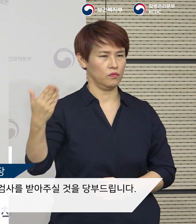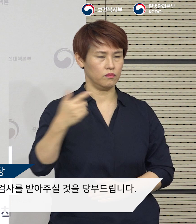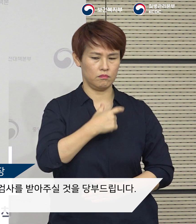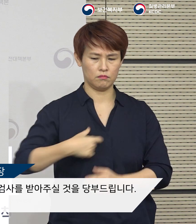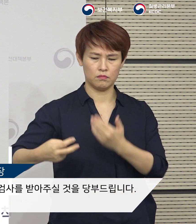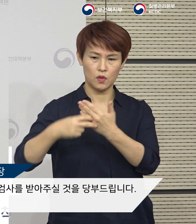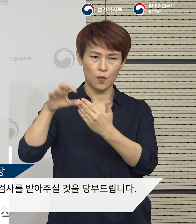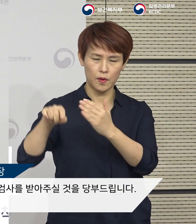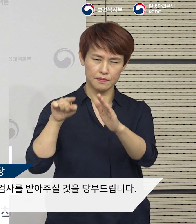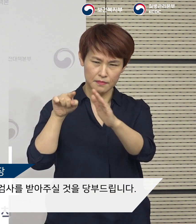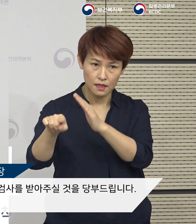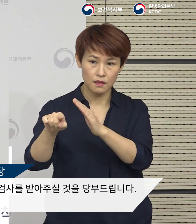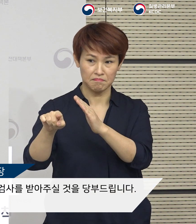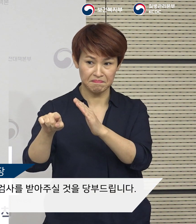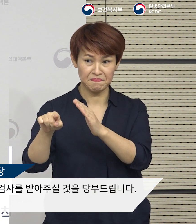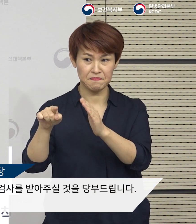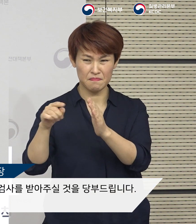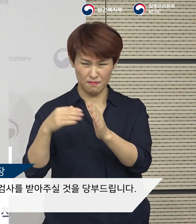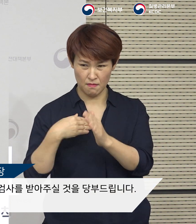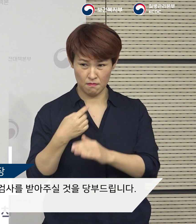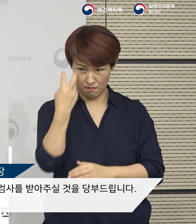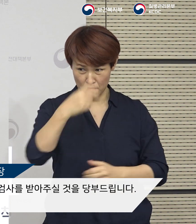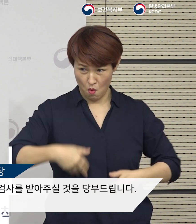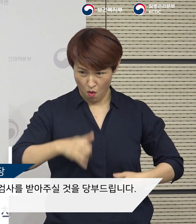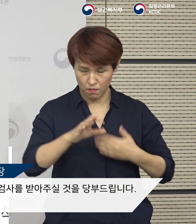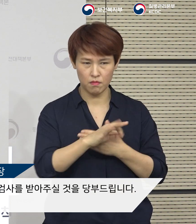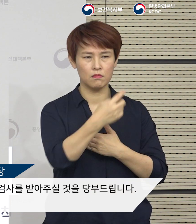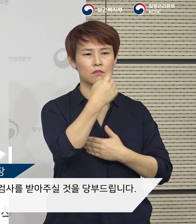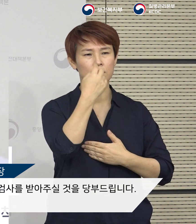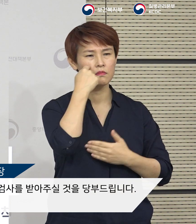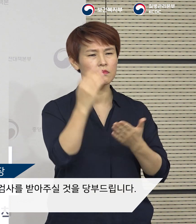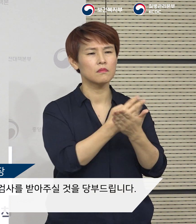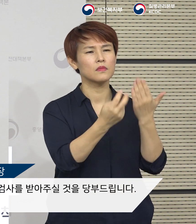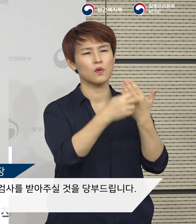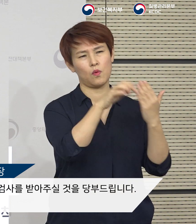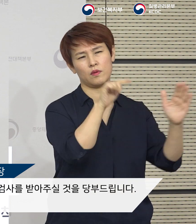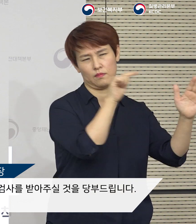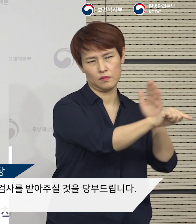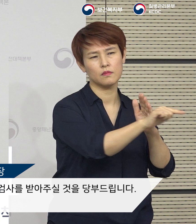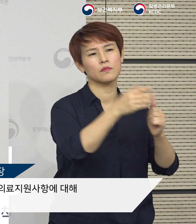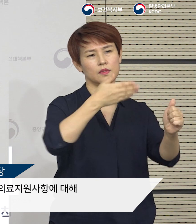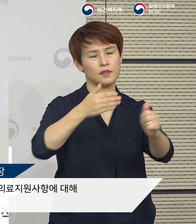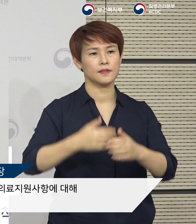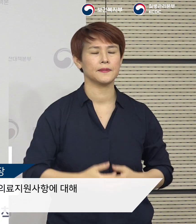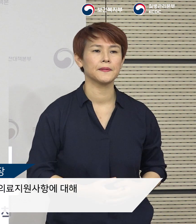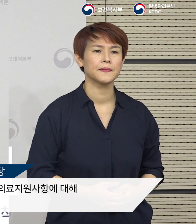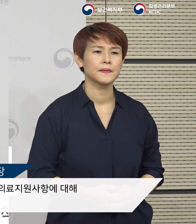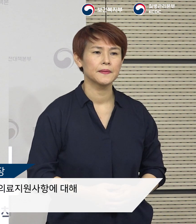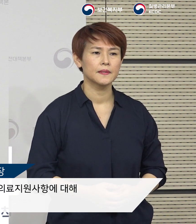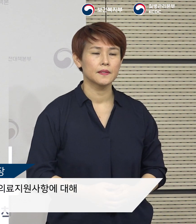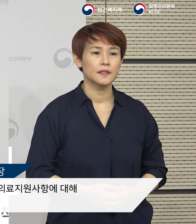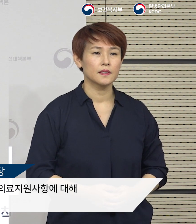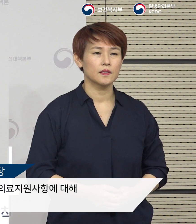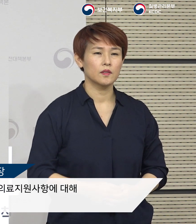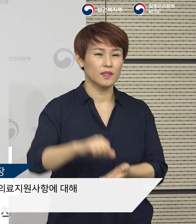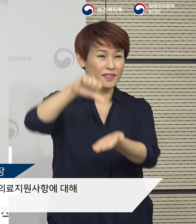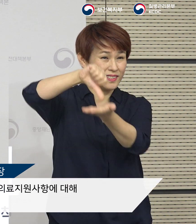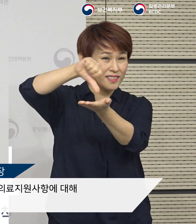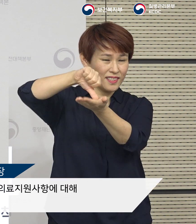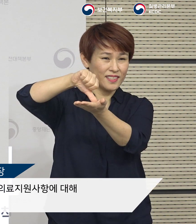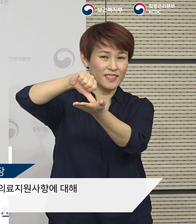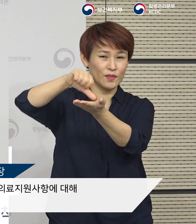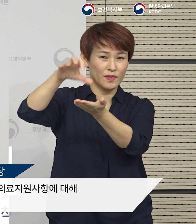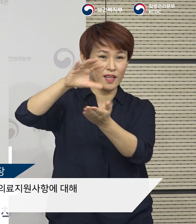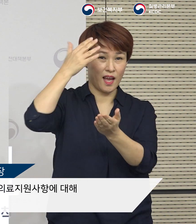통해 선별진료소에서 즉시 검사를 받아주실 것을 당부드립니다. 다음은 이란 교민들의 귀국에